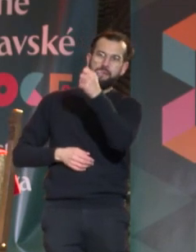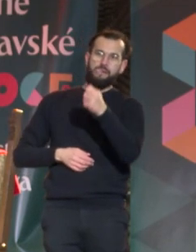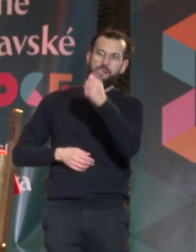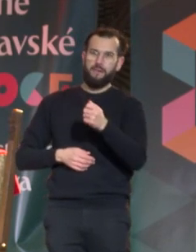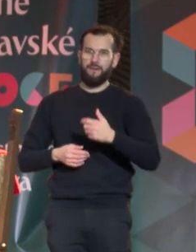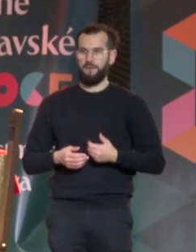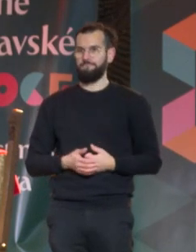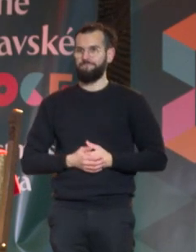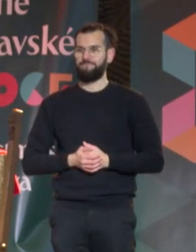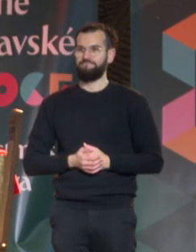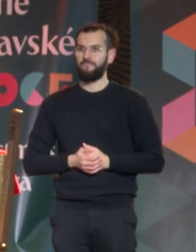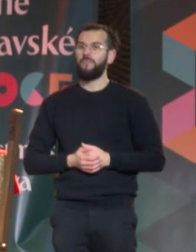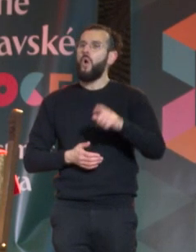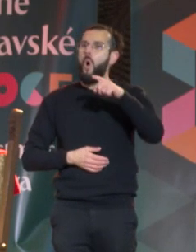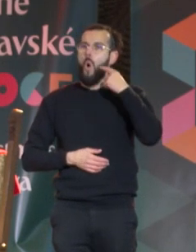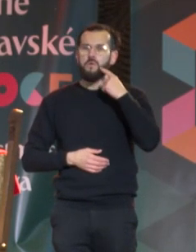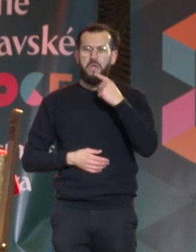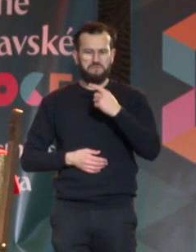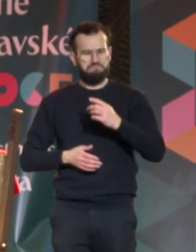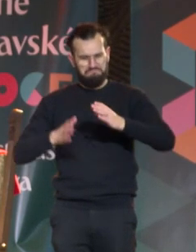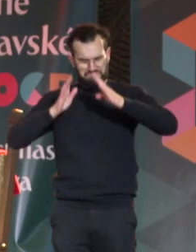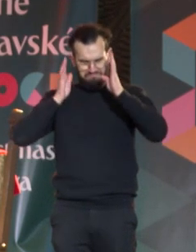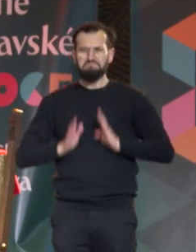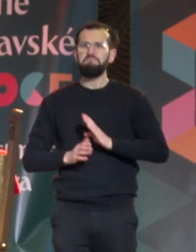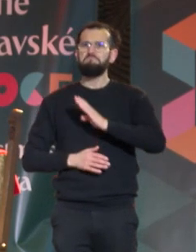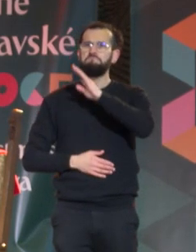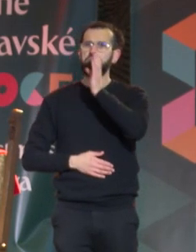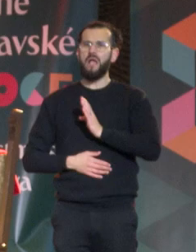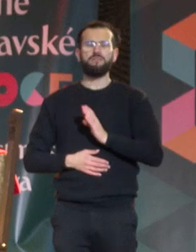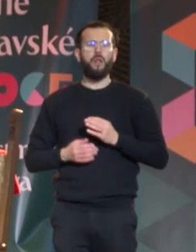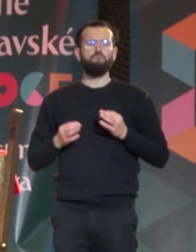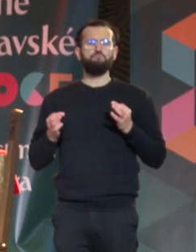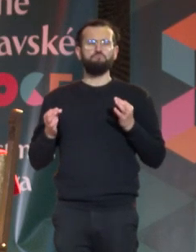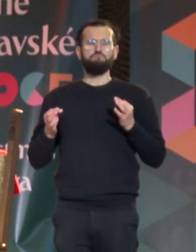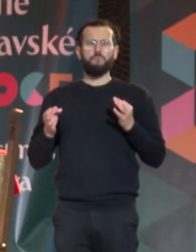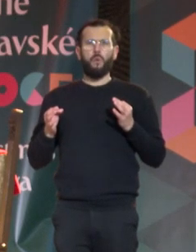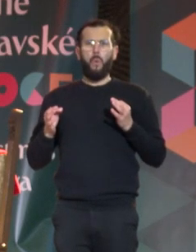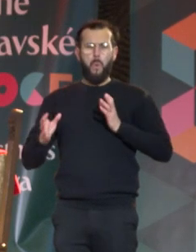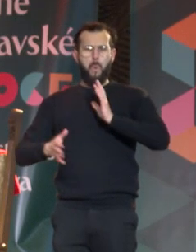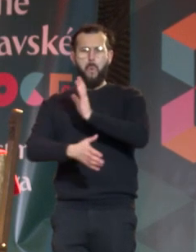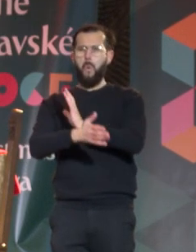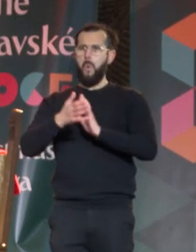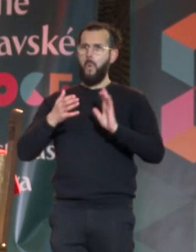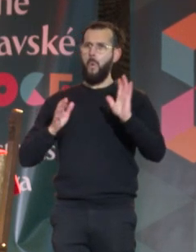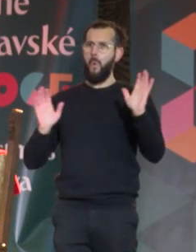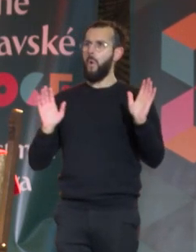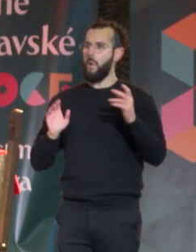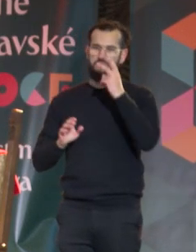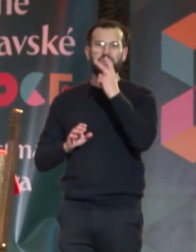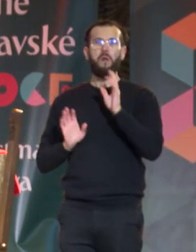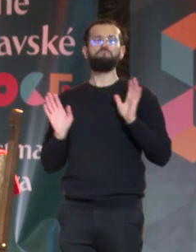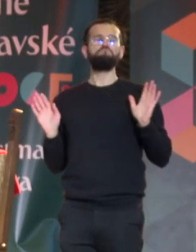trenírok. Ale tato je ako pravý majster, zhlboka dýcha, točí rukami a robí sa, že žiadne deti